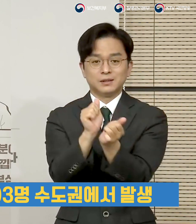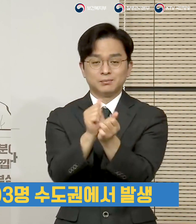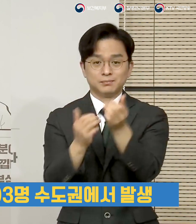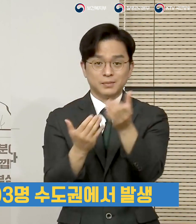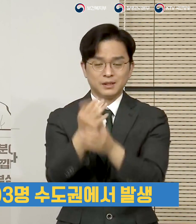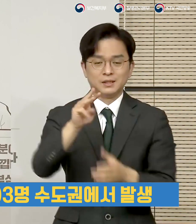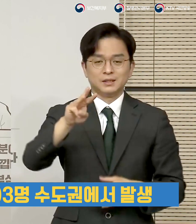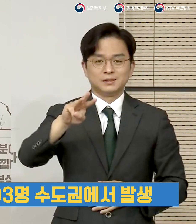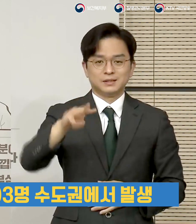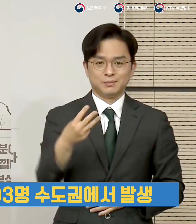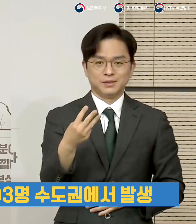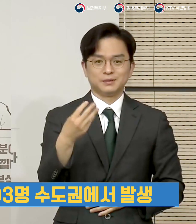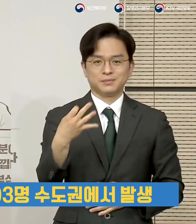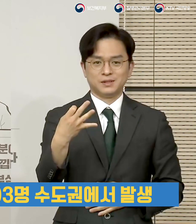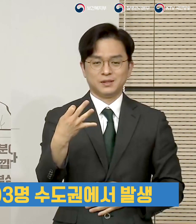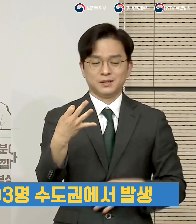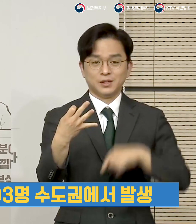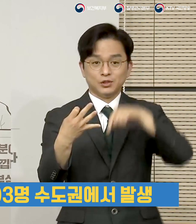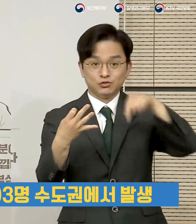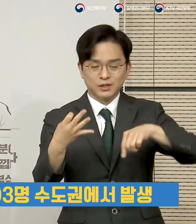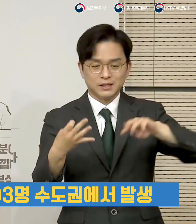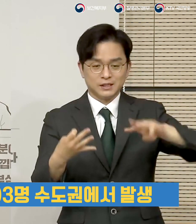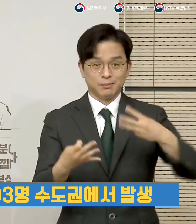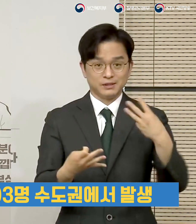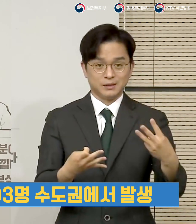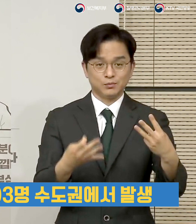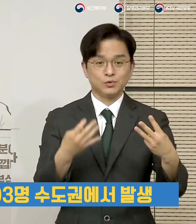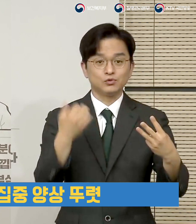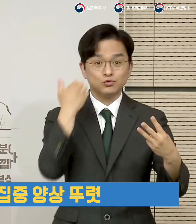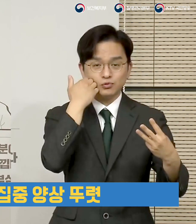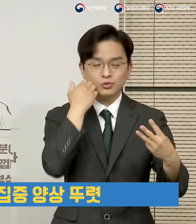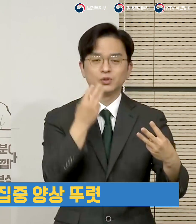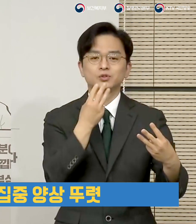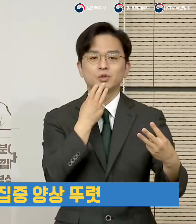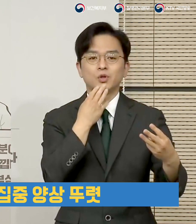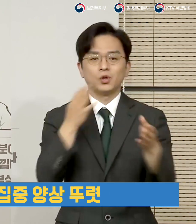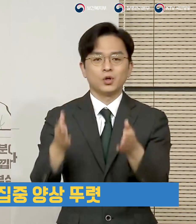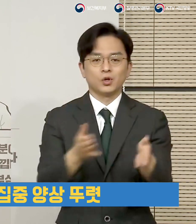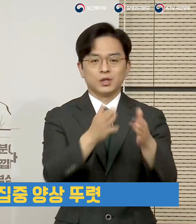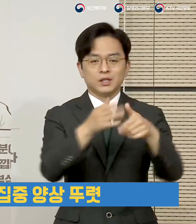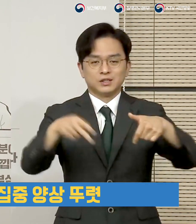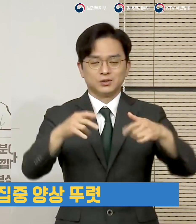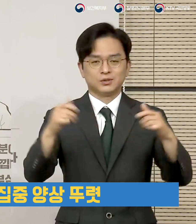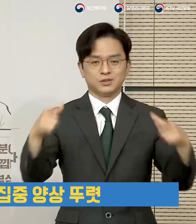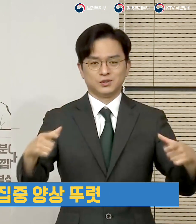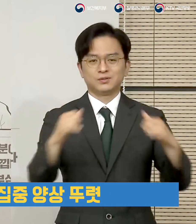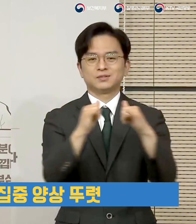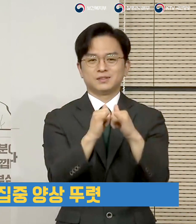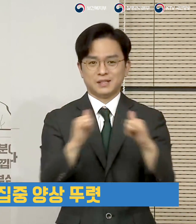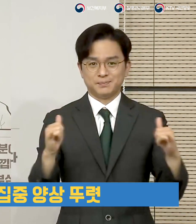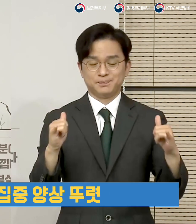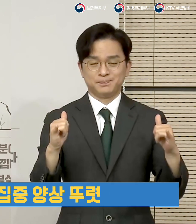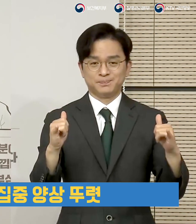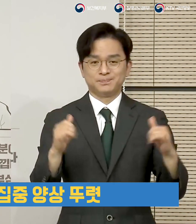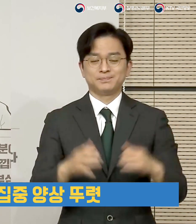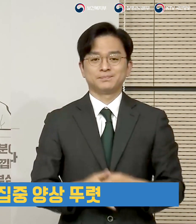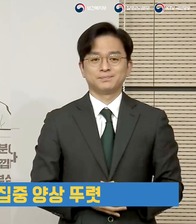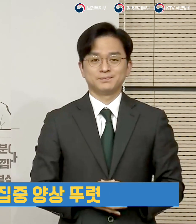이 중 303명이 수도권에서 발생하였습니다. 지역사의 감염 환자 중 수도권 환자